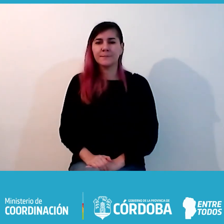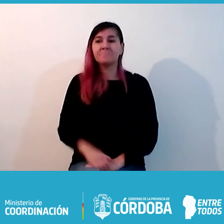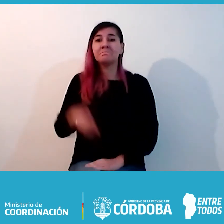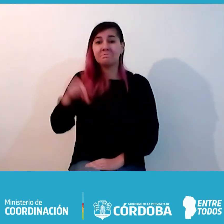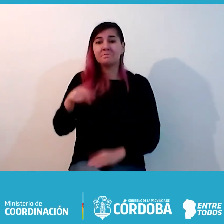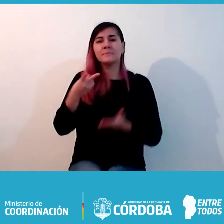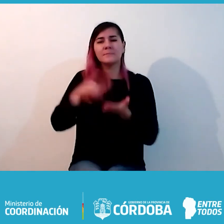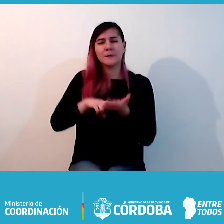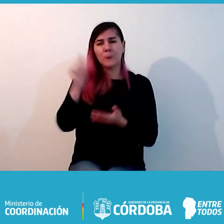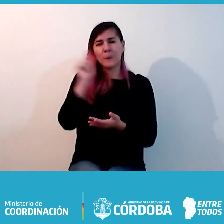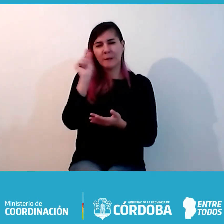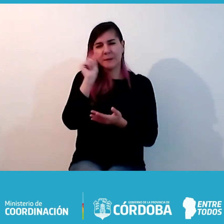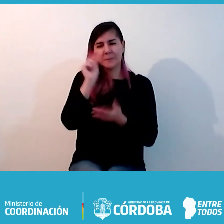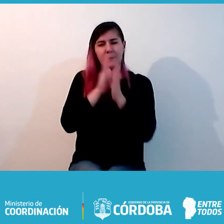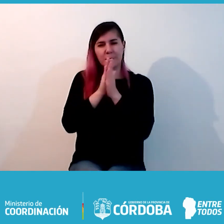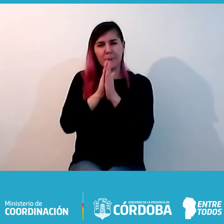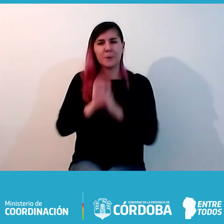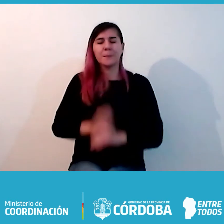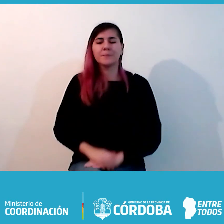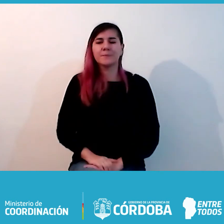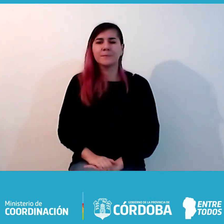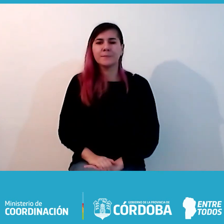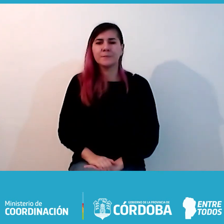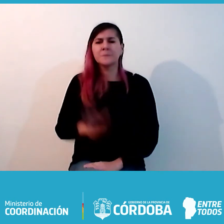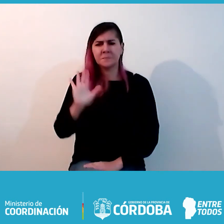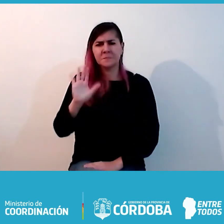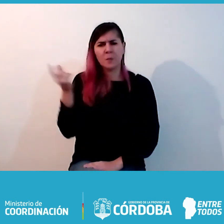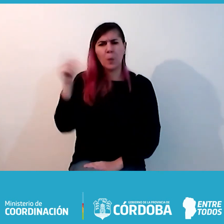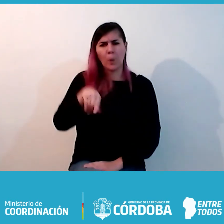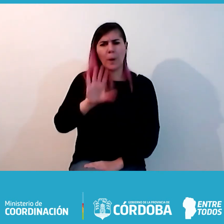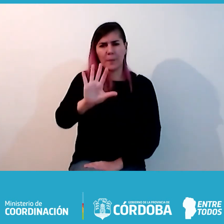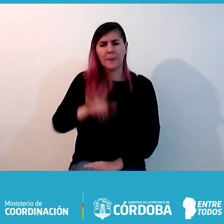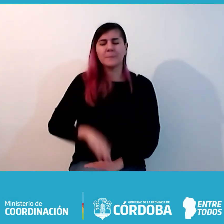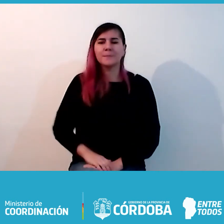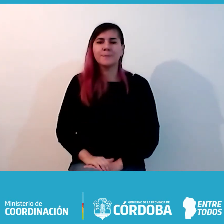Vamos a retomar en unos minutos, por favor. Ya regresamos.